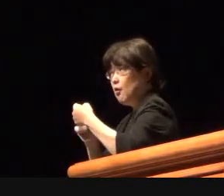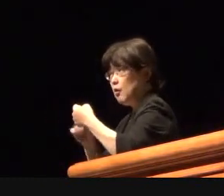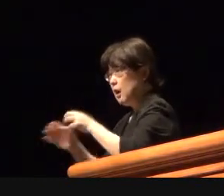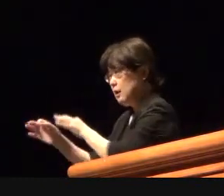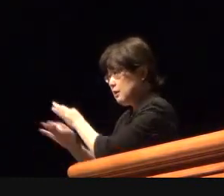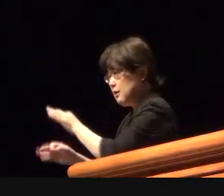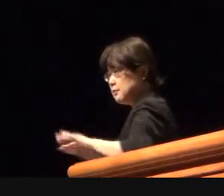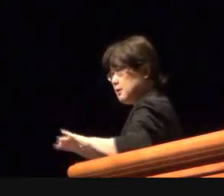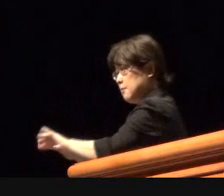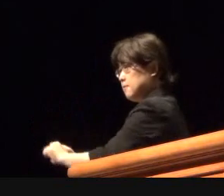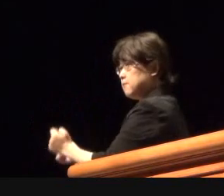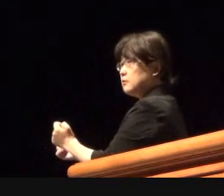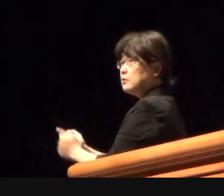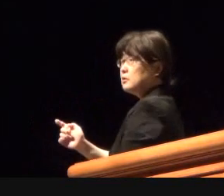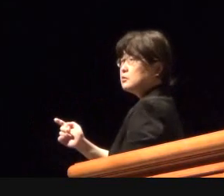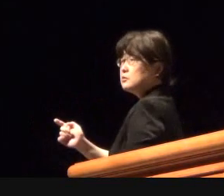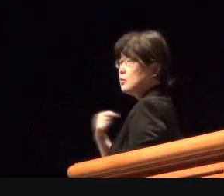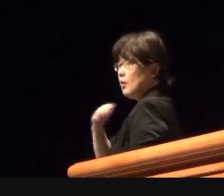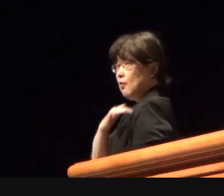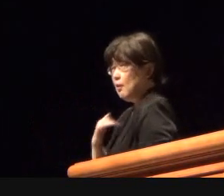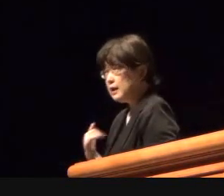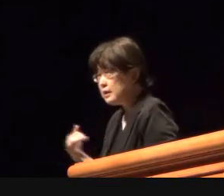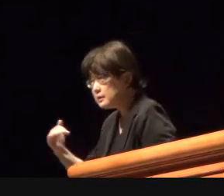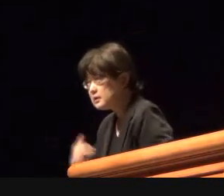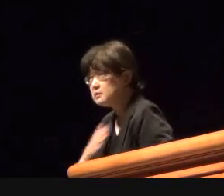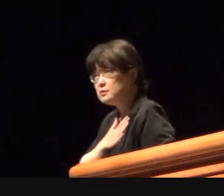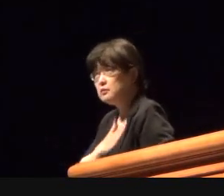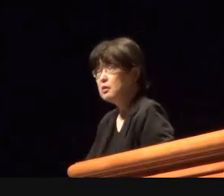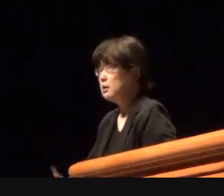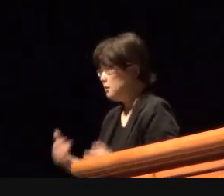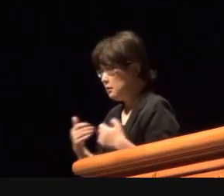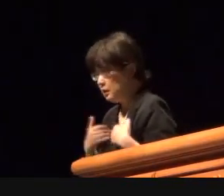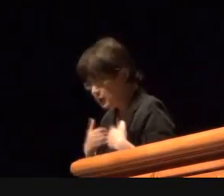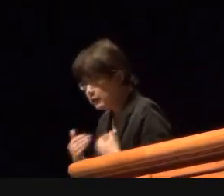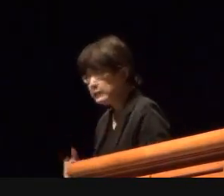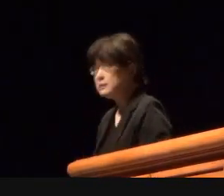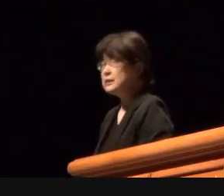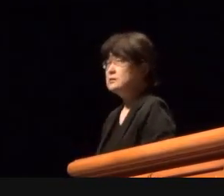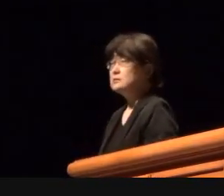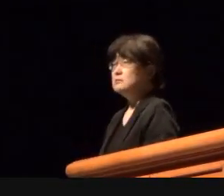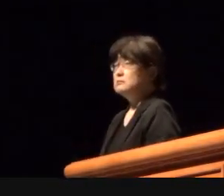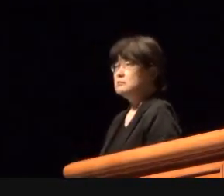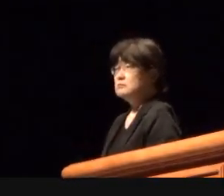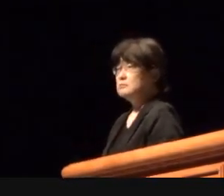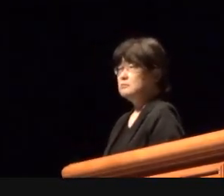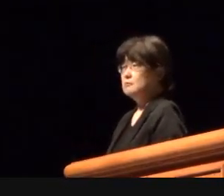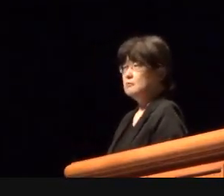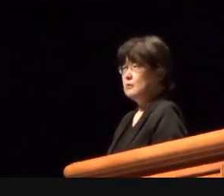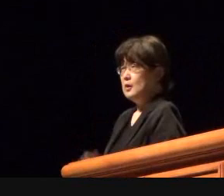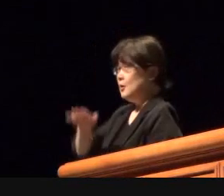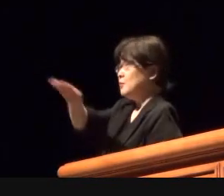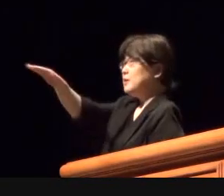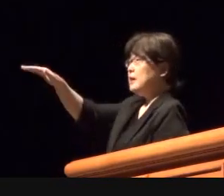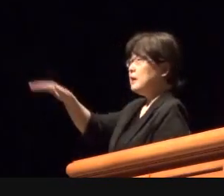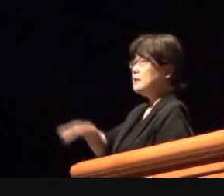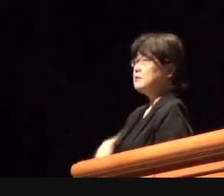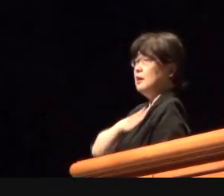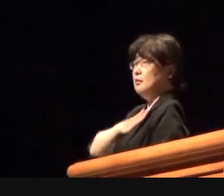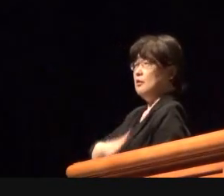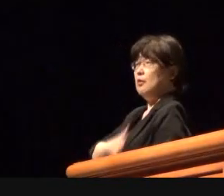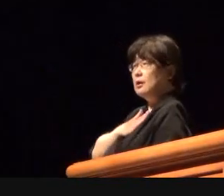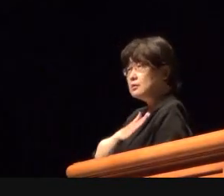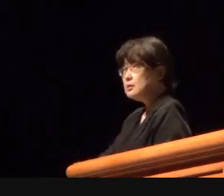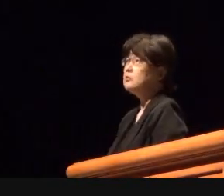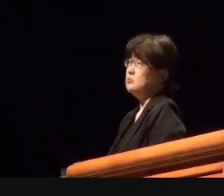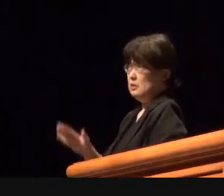ものだということにそろそろ私たちは気づかなきゃいけない。いえ、皆さんは十分気づい